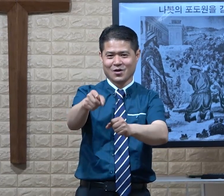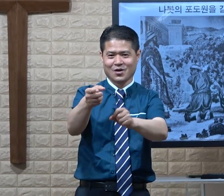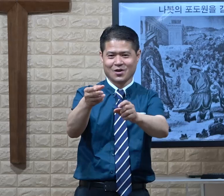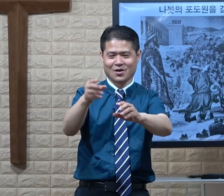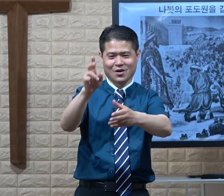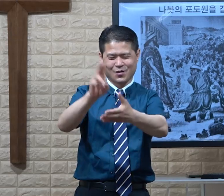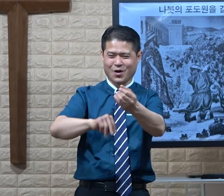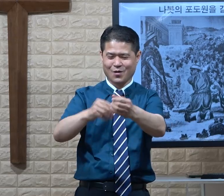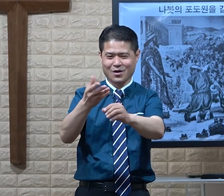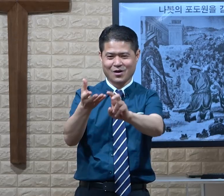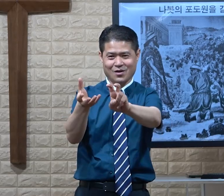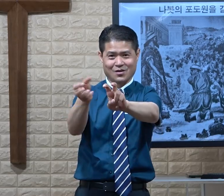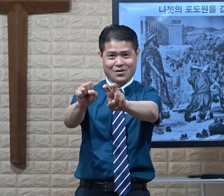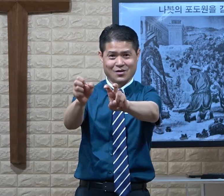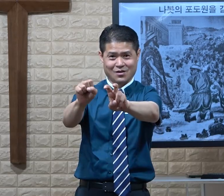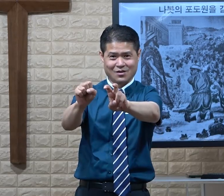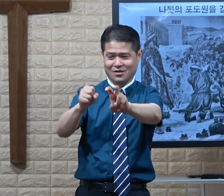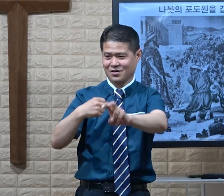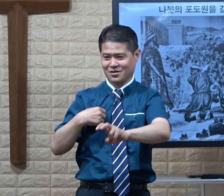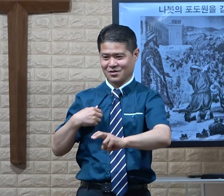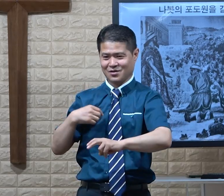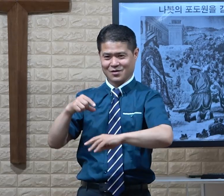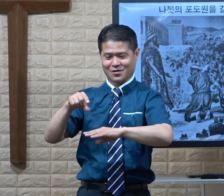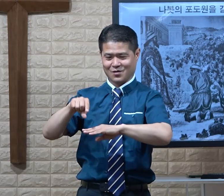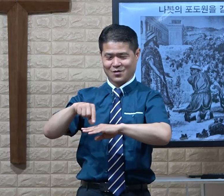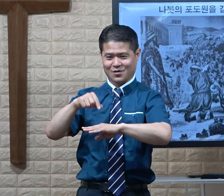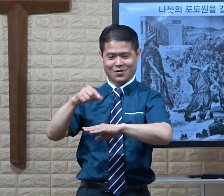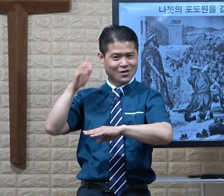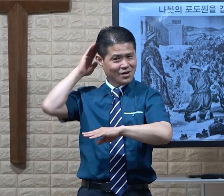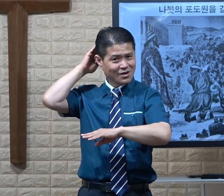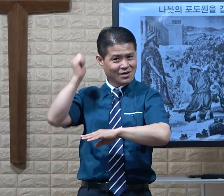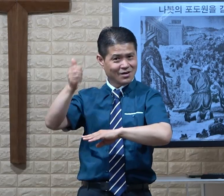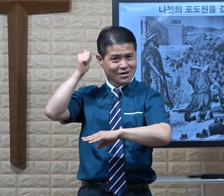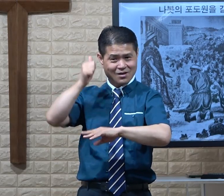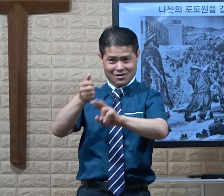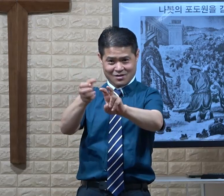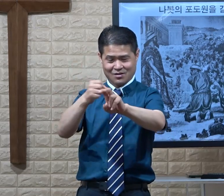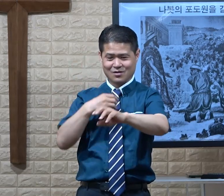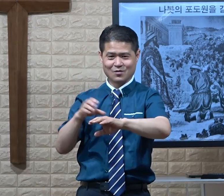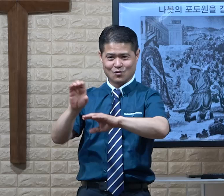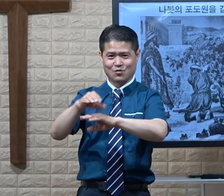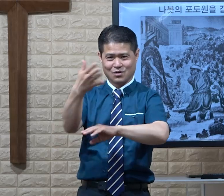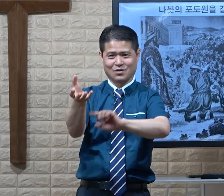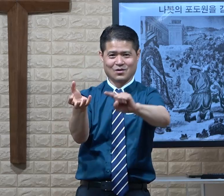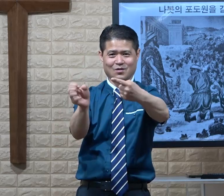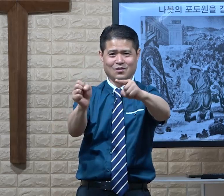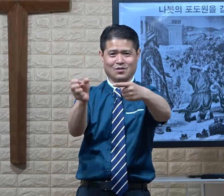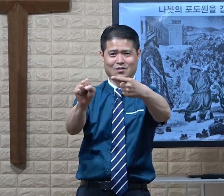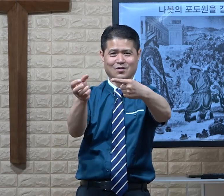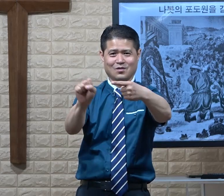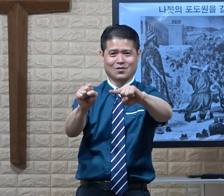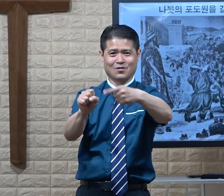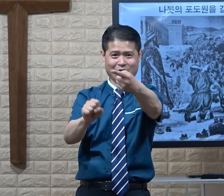있는데 이것을 20억에 팔 수 있다고 합니다. 대통령이 당신들의